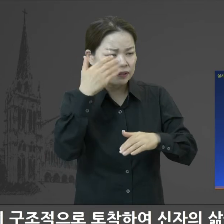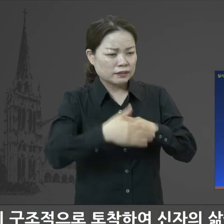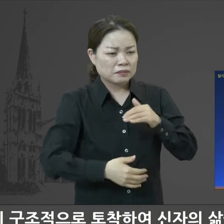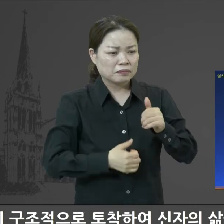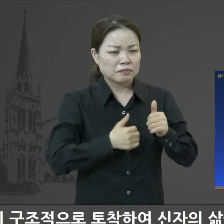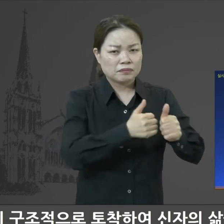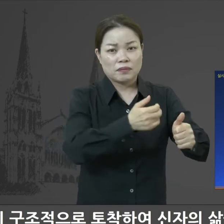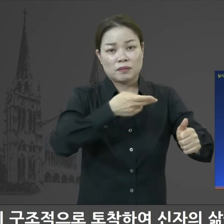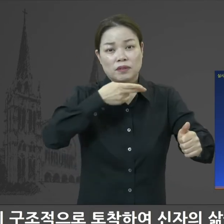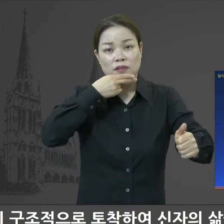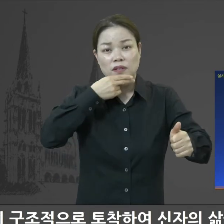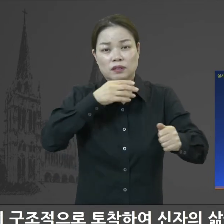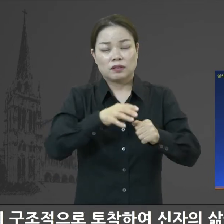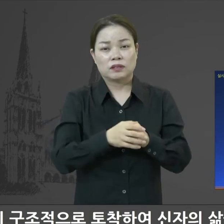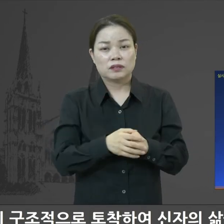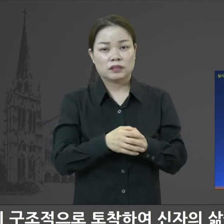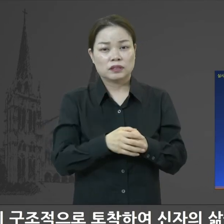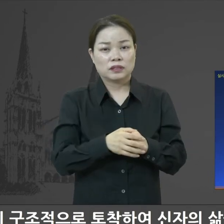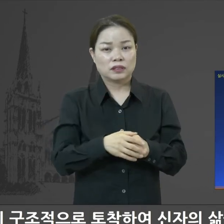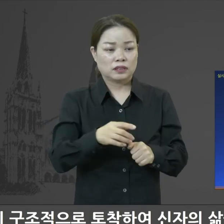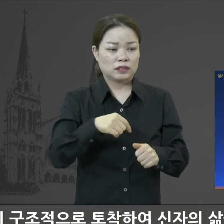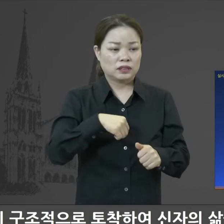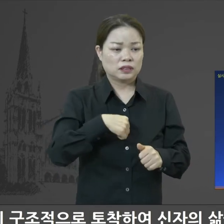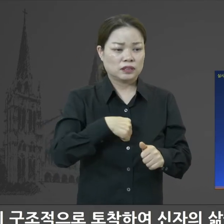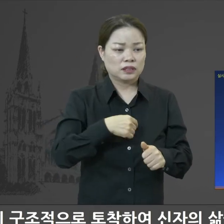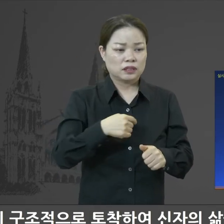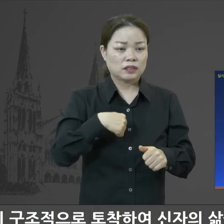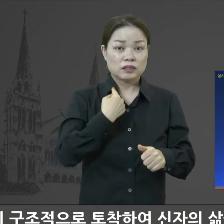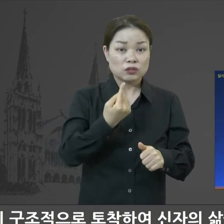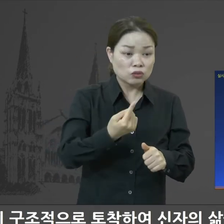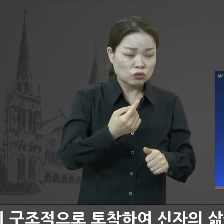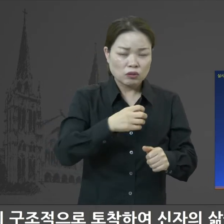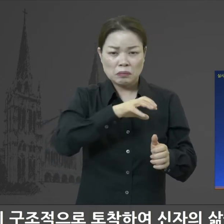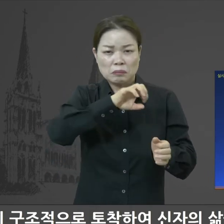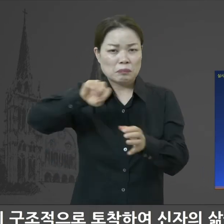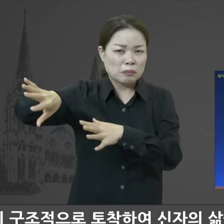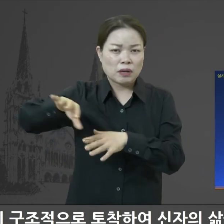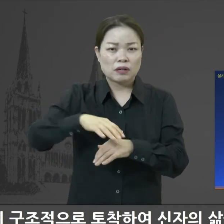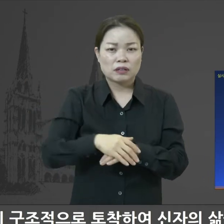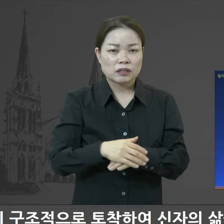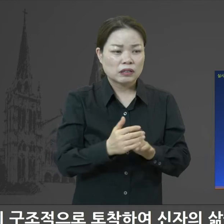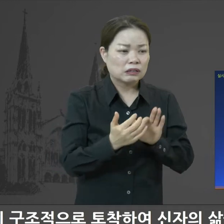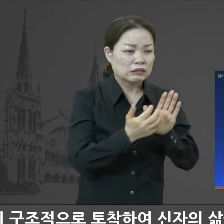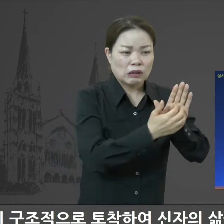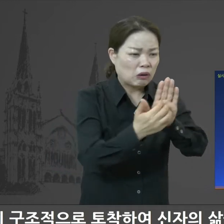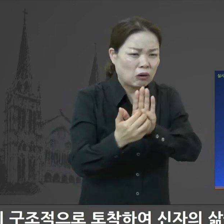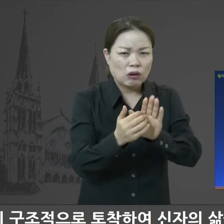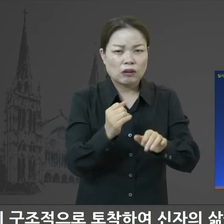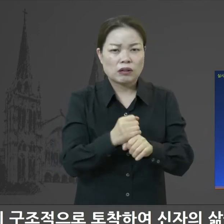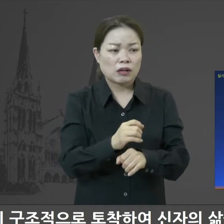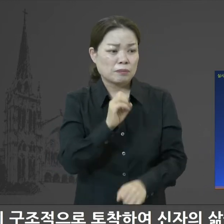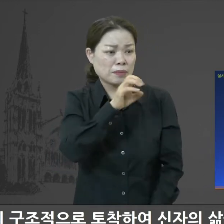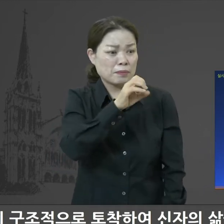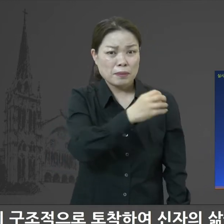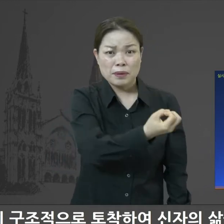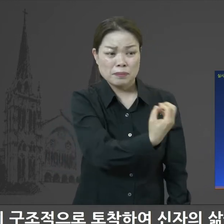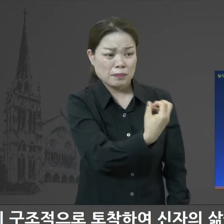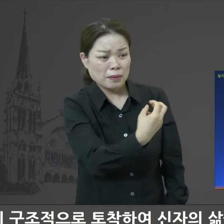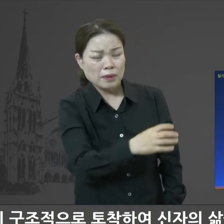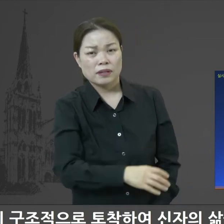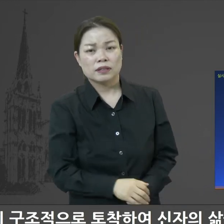않습니다. 능동적으로 그 삶의 방식을 거절하죠. 그리고 그들이 아무리 얘기하고